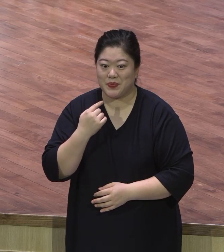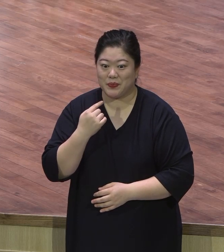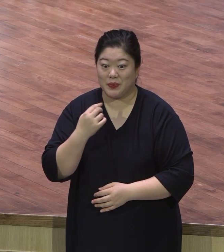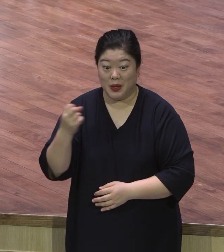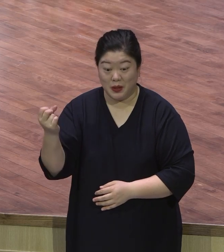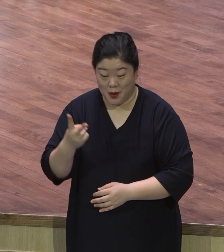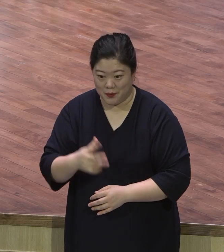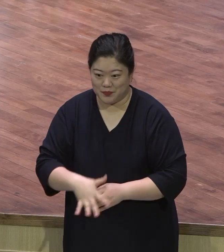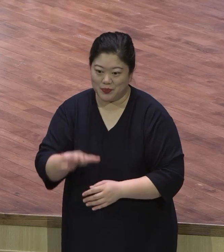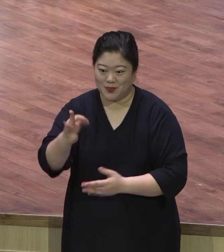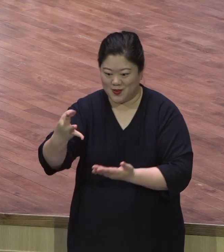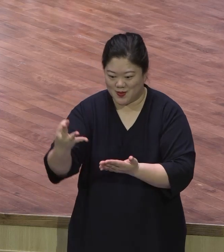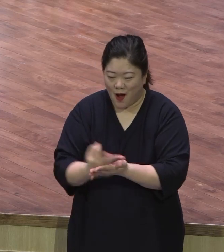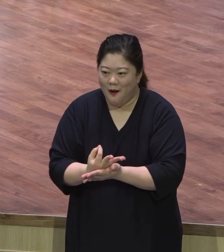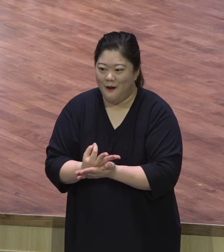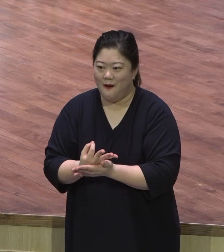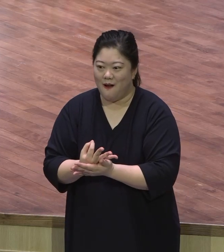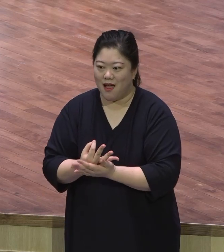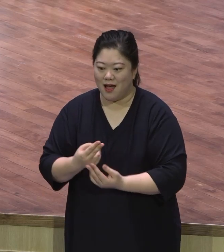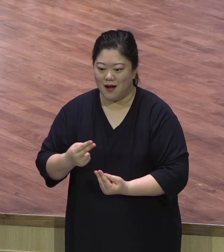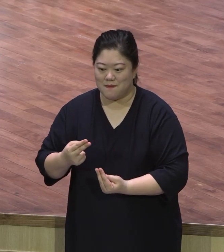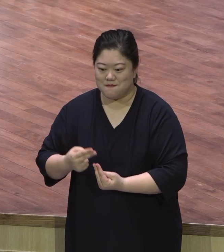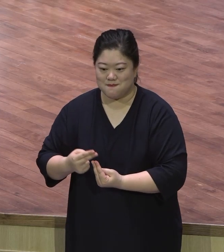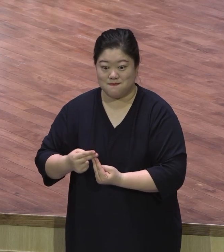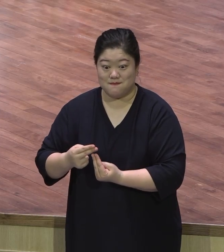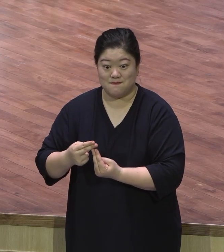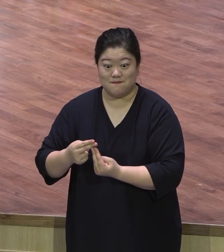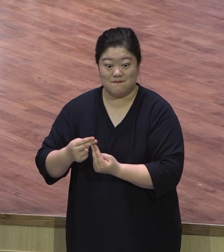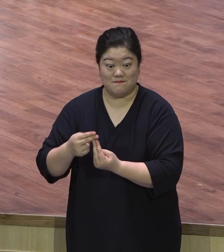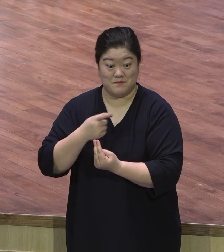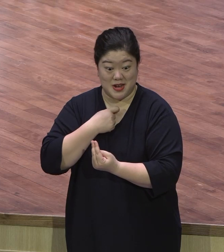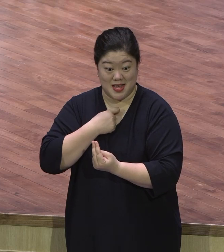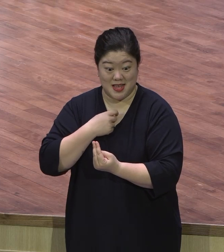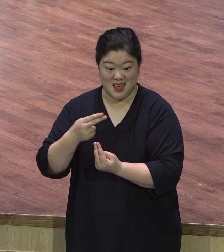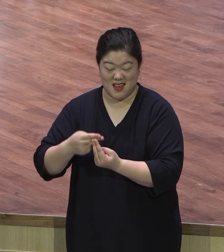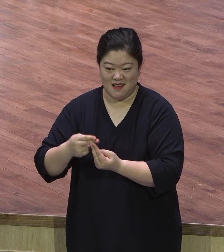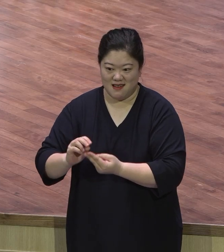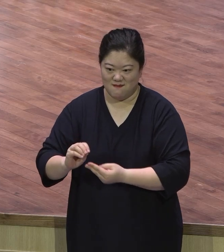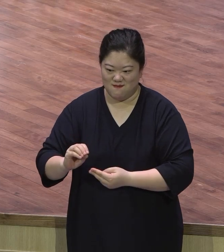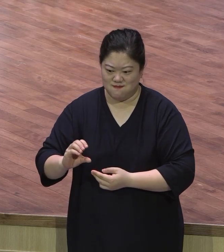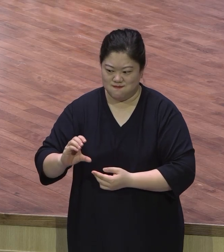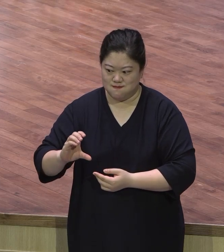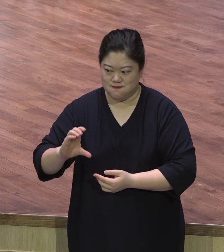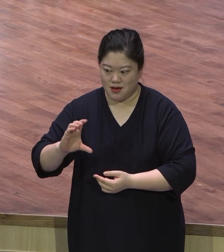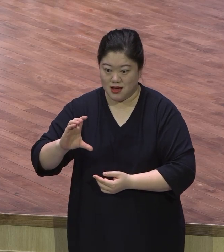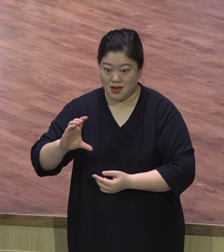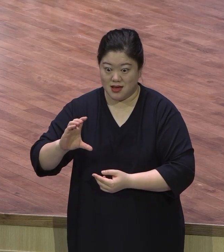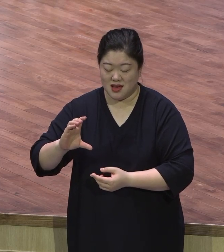싶죠 가지고 쌓고 싶죠 그 쌓아놓은 돈 기대고 싶죠